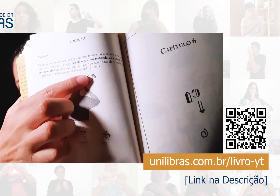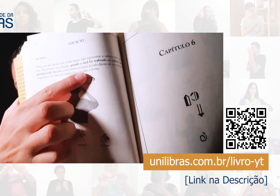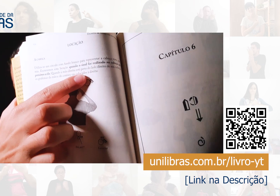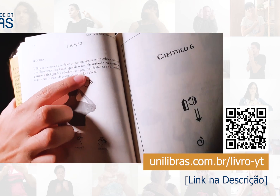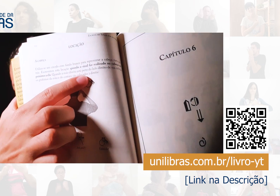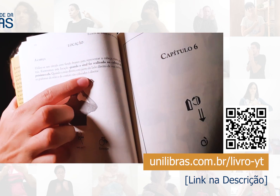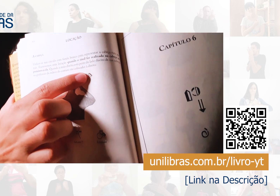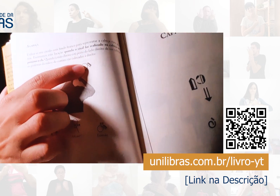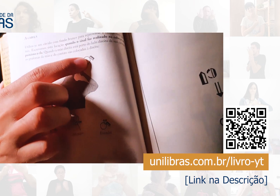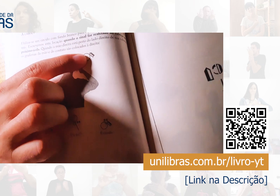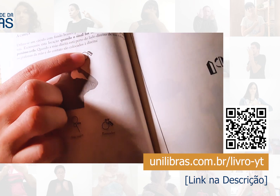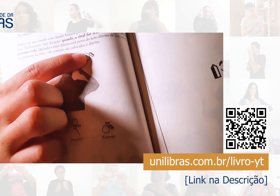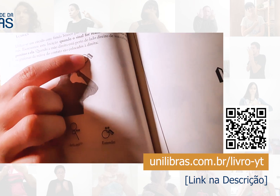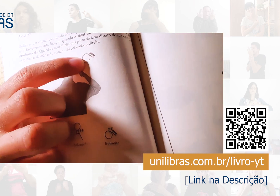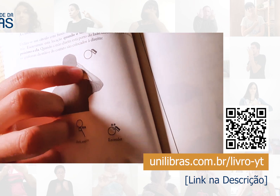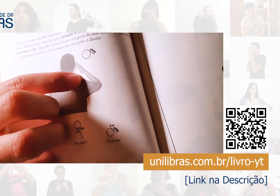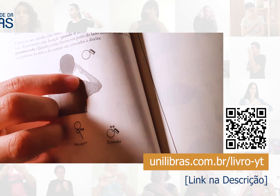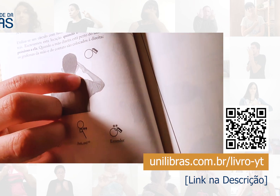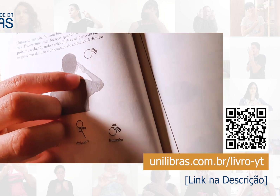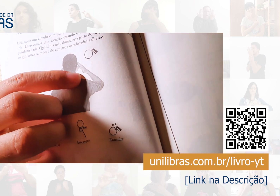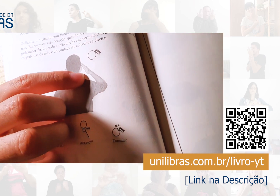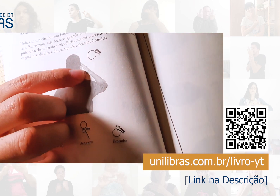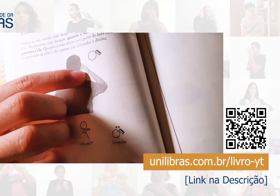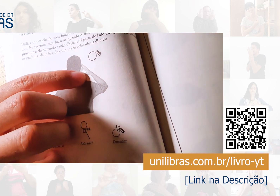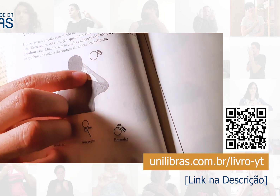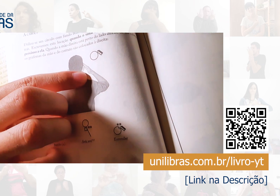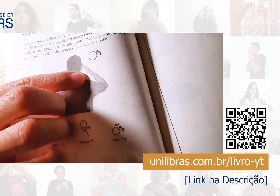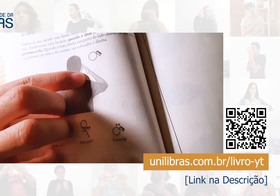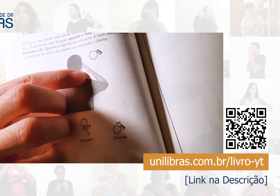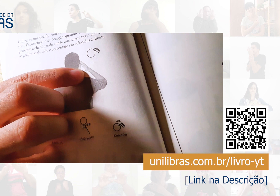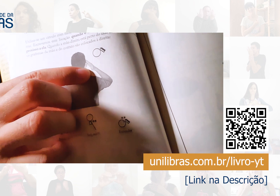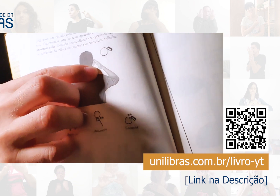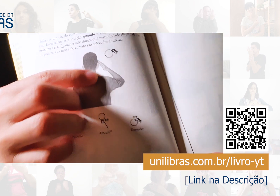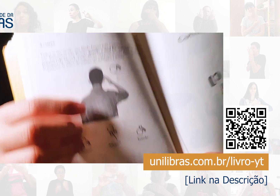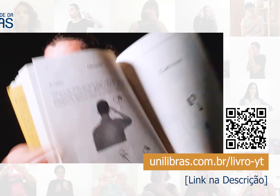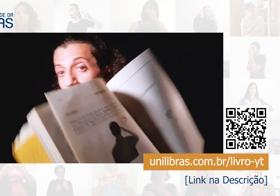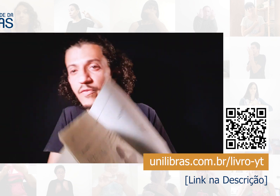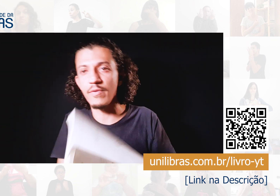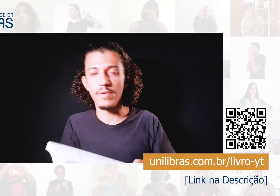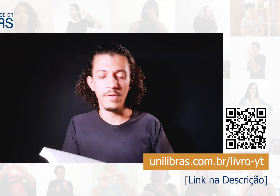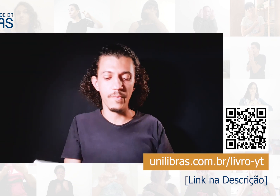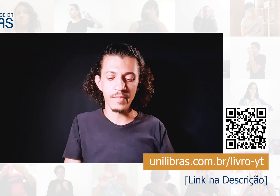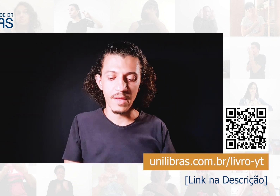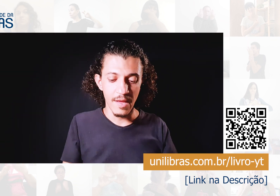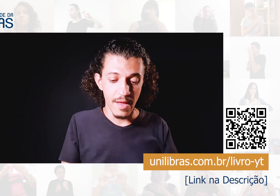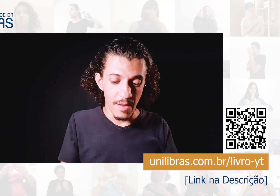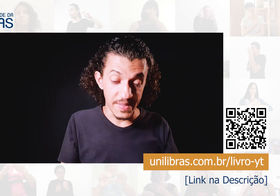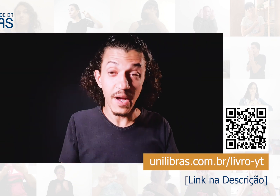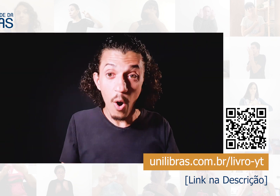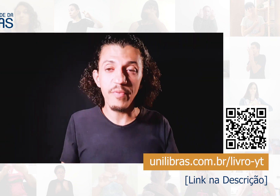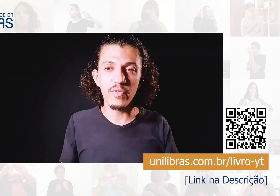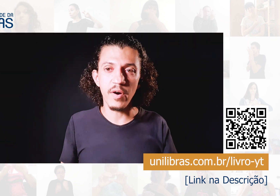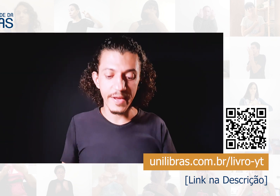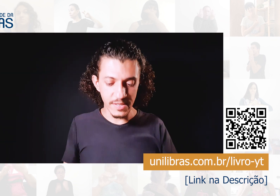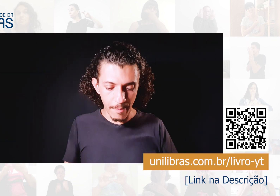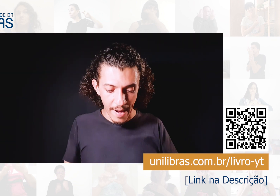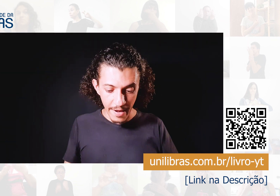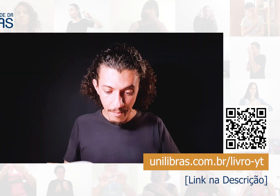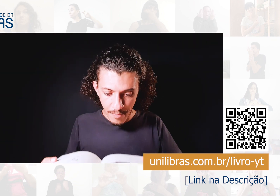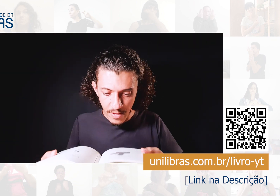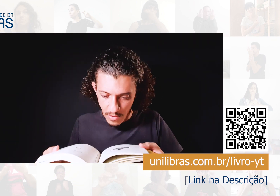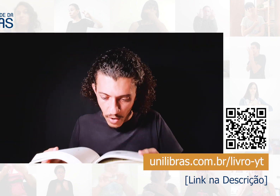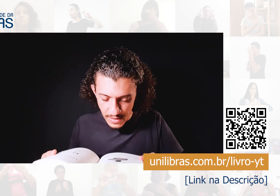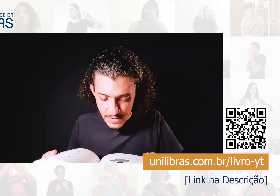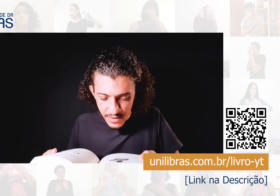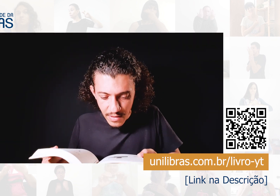inclinada. Por que a mão aqui está inclinada? Porque na sinalização também está inclinada. Óbvio. Mas é óbvio, na hora que você